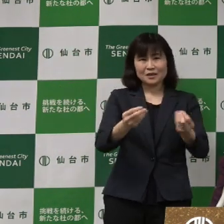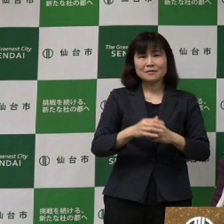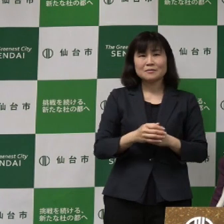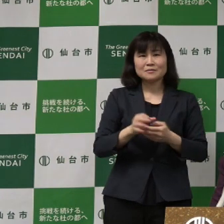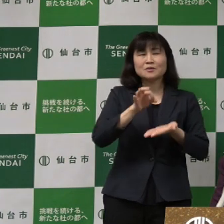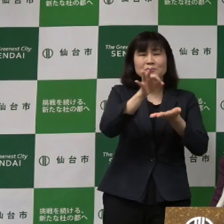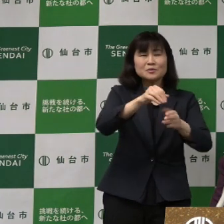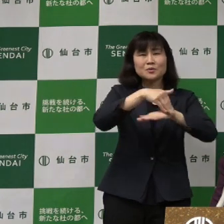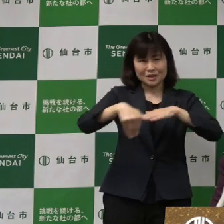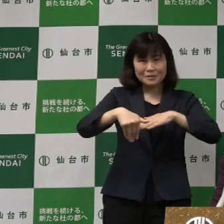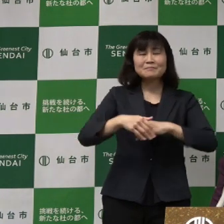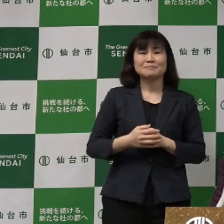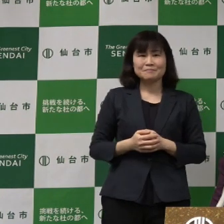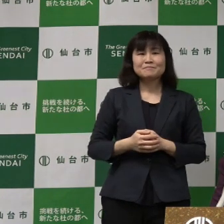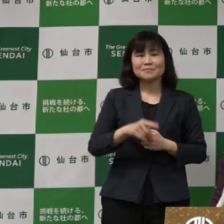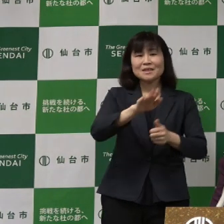ます。